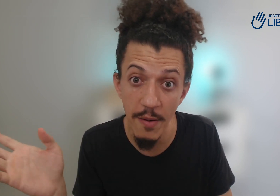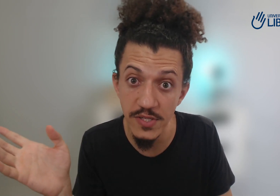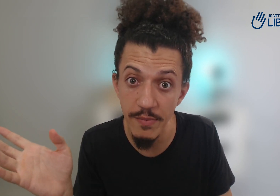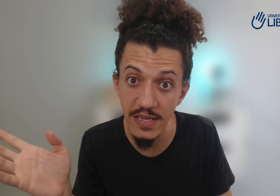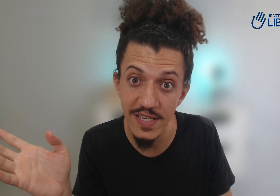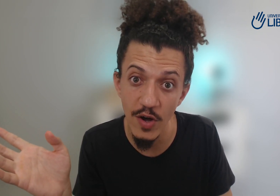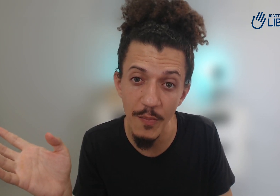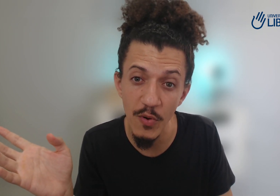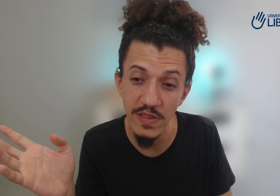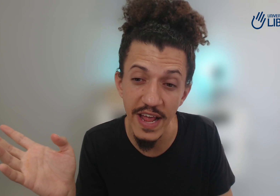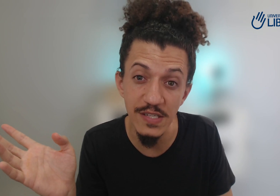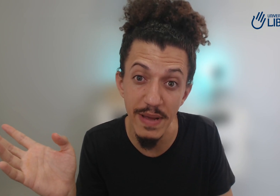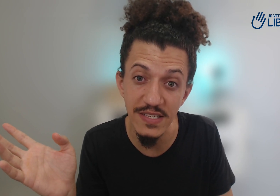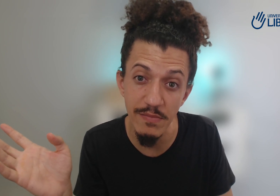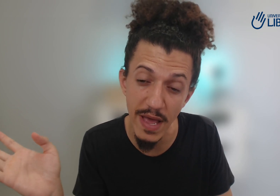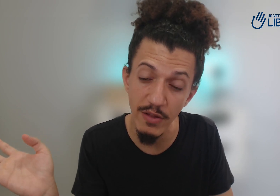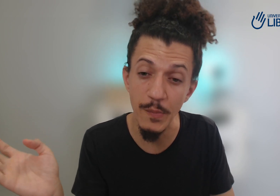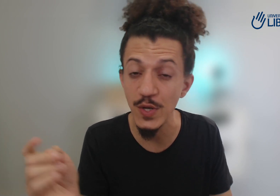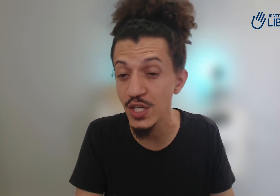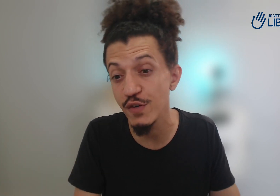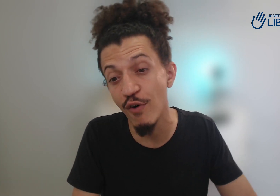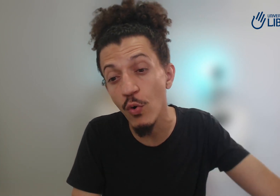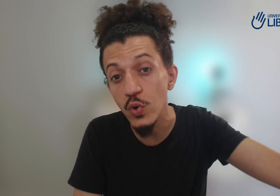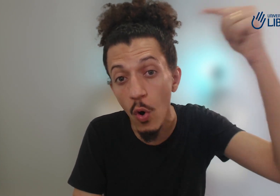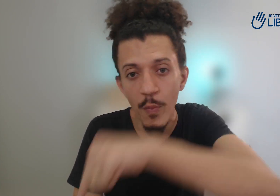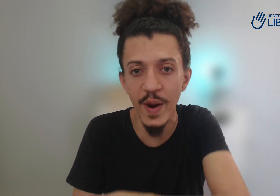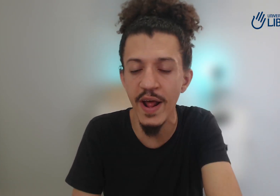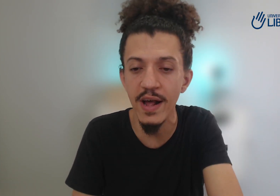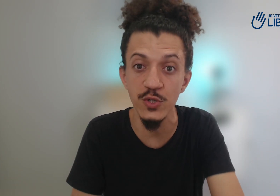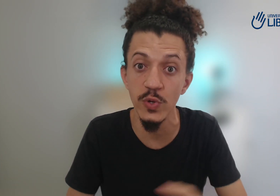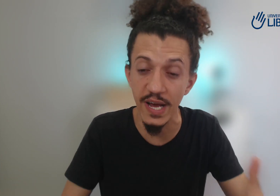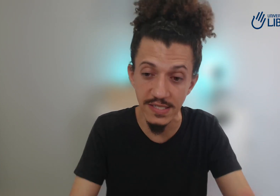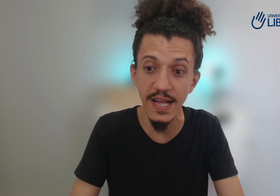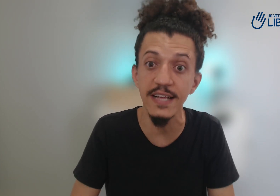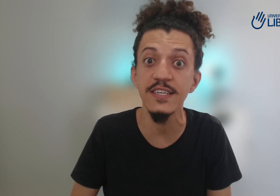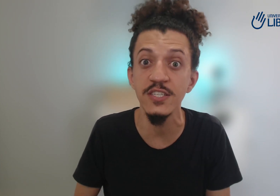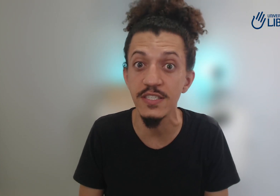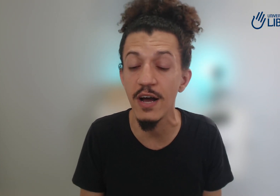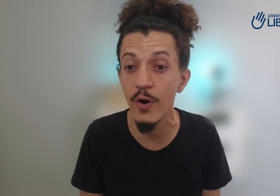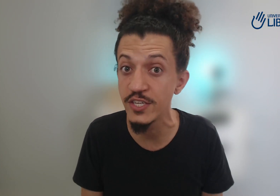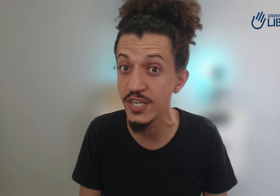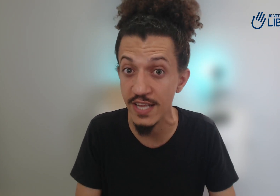em Maceió por 3 meses e meio, depois a gente voltou para Aracaju, que é a cidade que a gente está agora, a gente já está